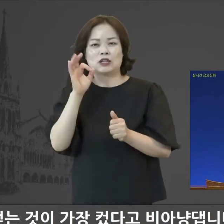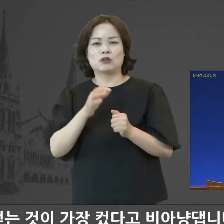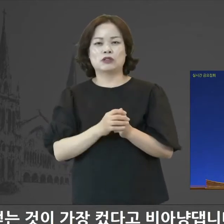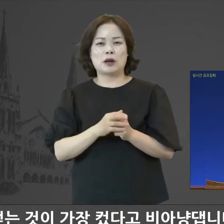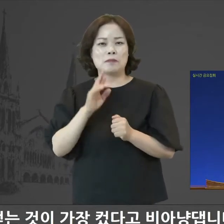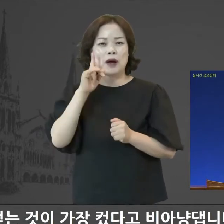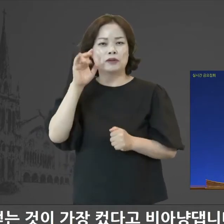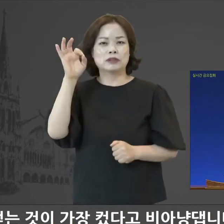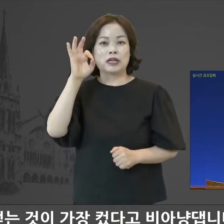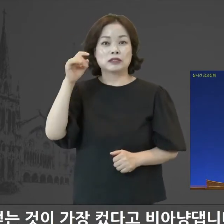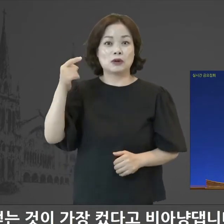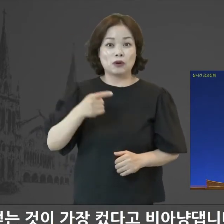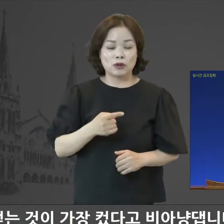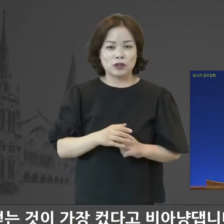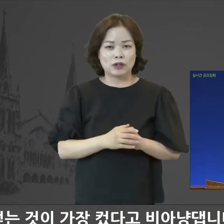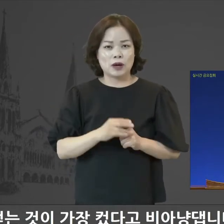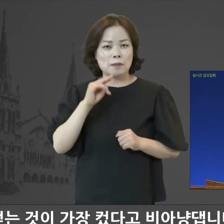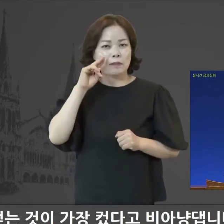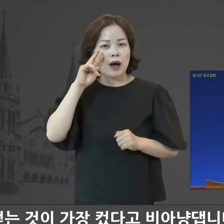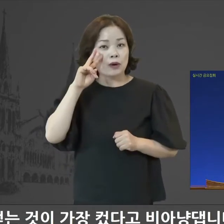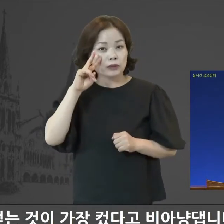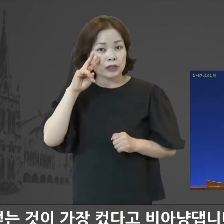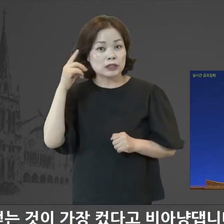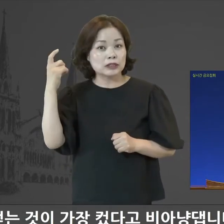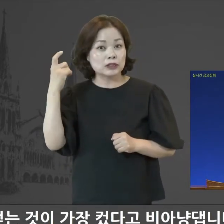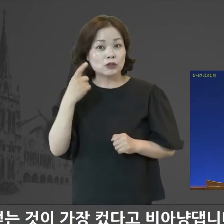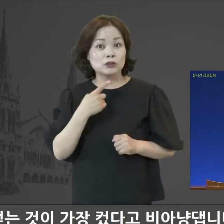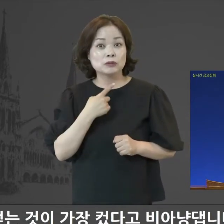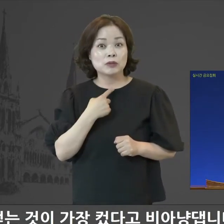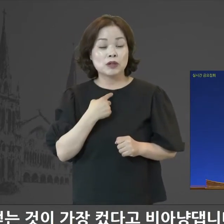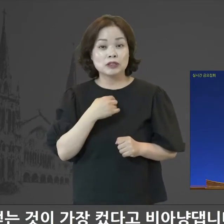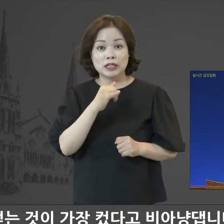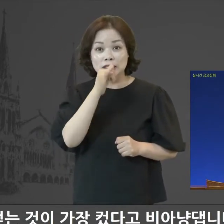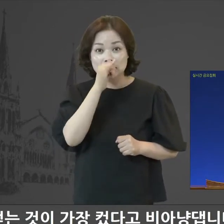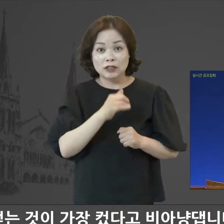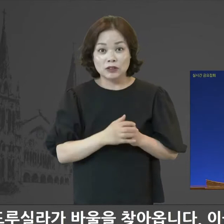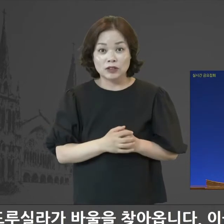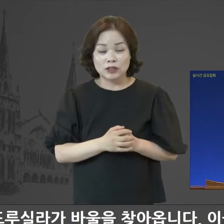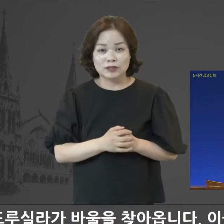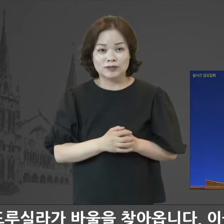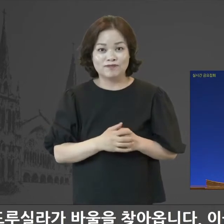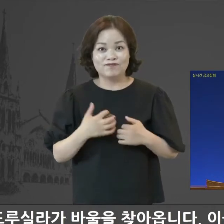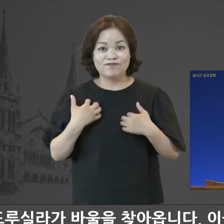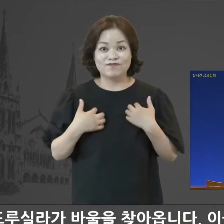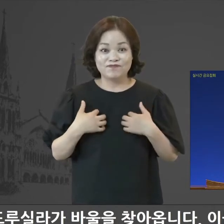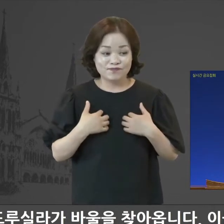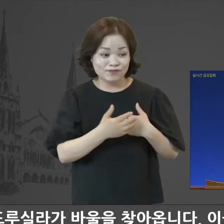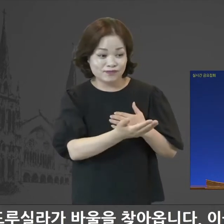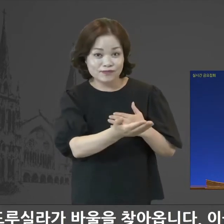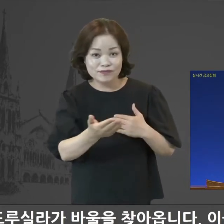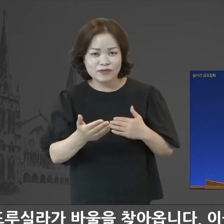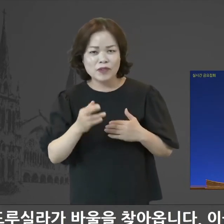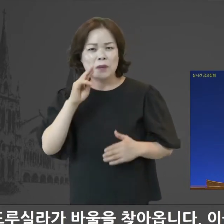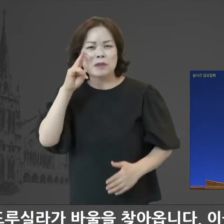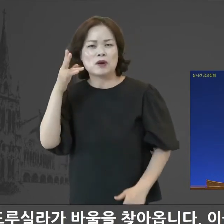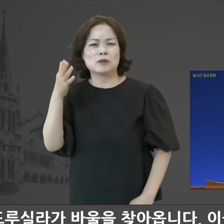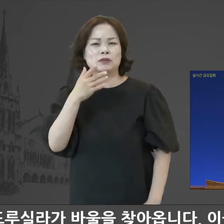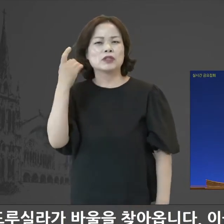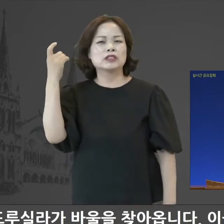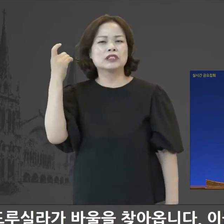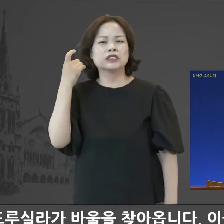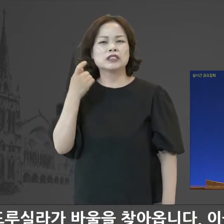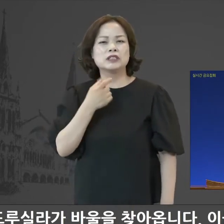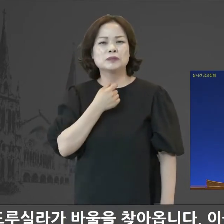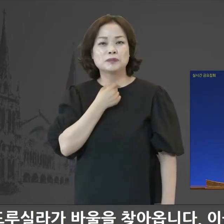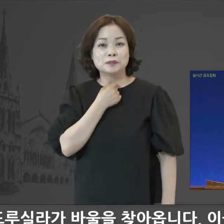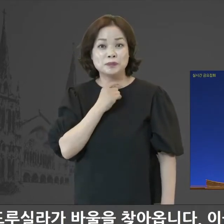바울을 찾아와서 바울로부터 듣고 싶었던 이야기가 있었는데 눈여겨보시면 흥미롭습니다. 이들이 바울로부터 듣고